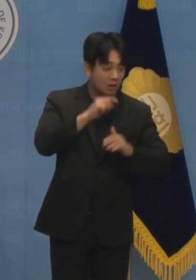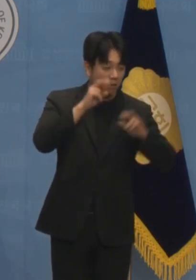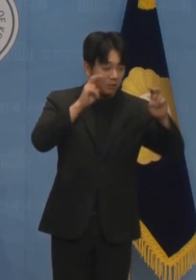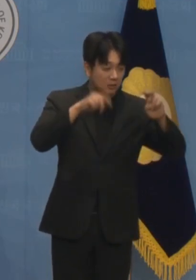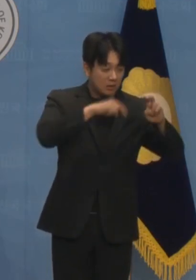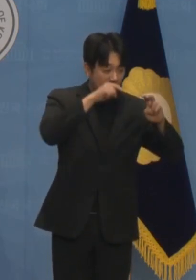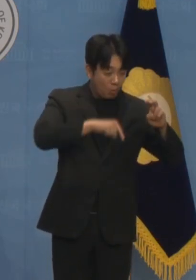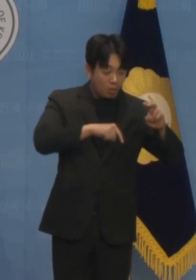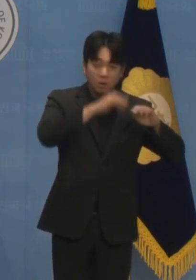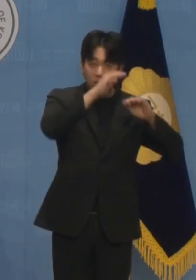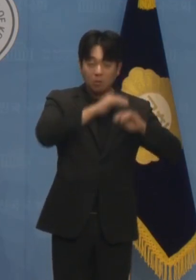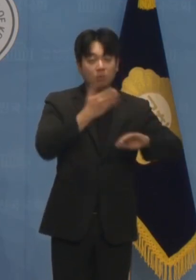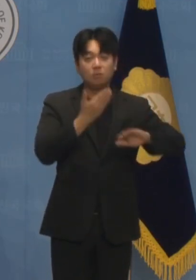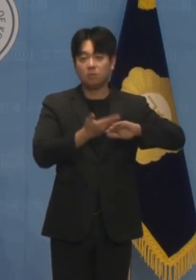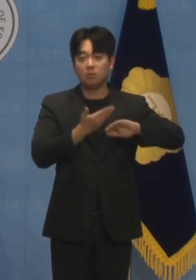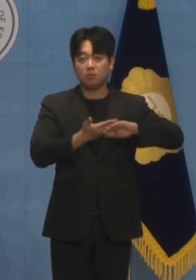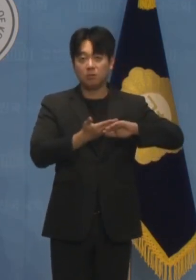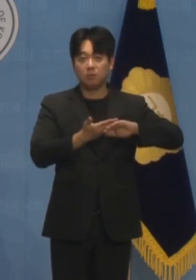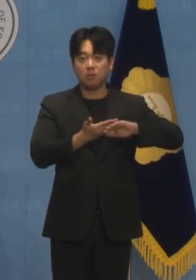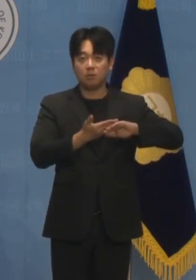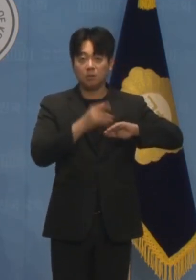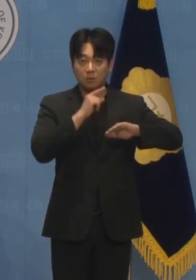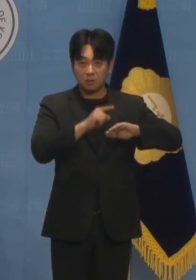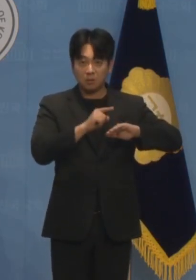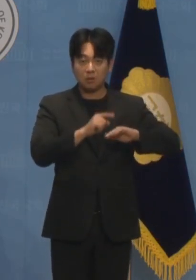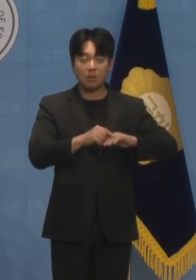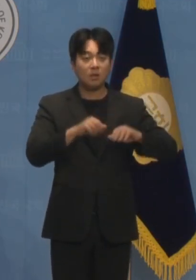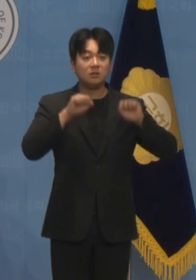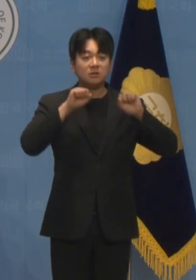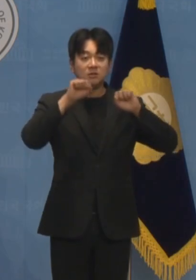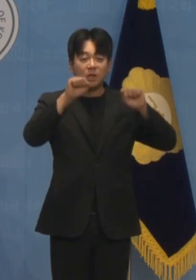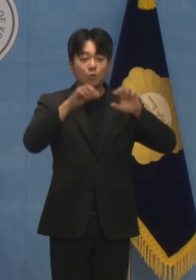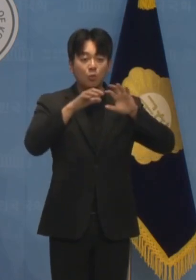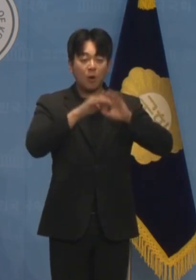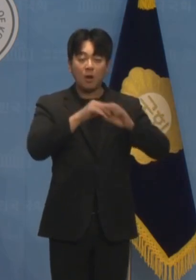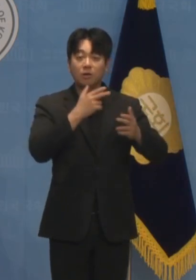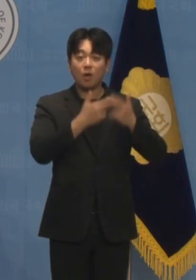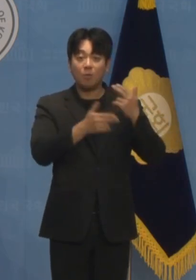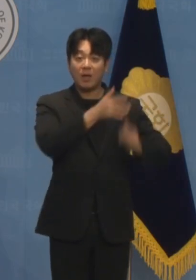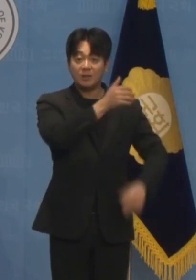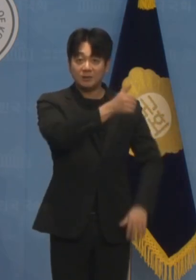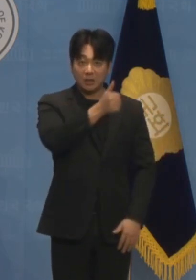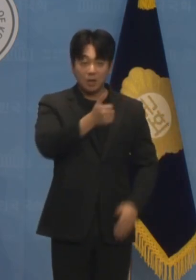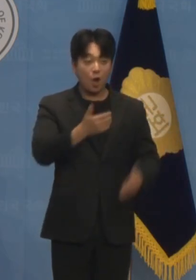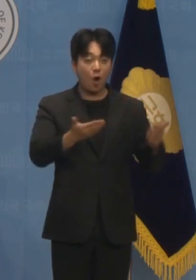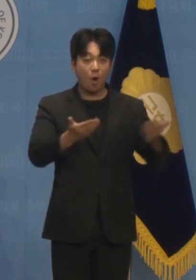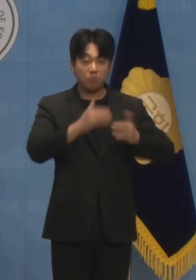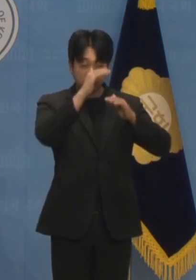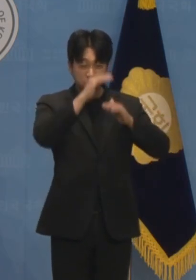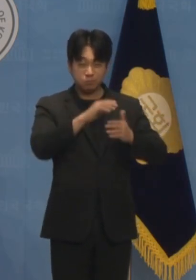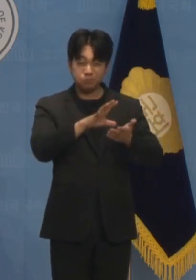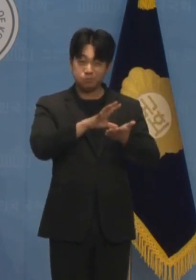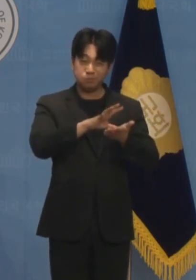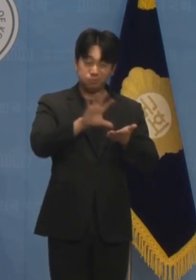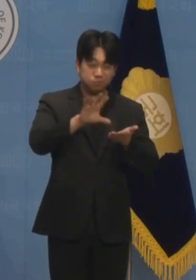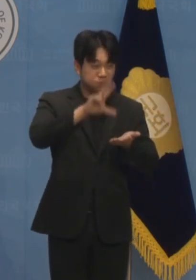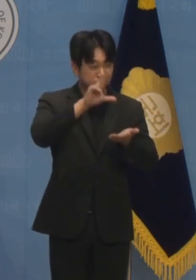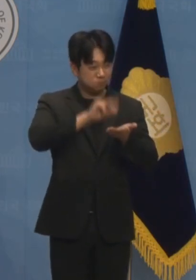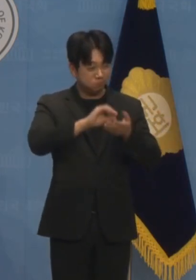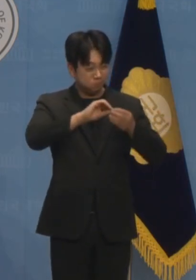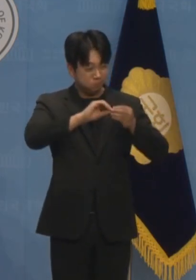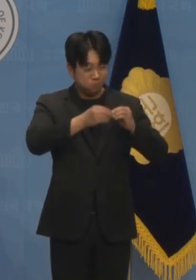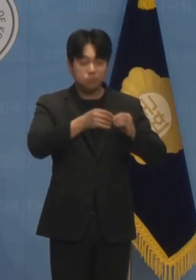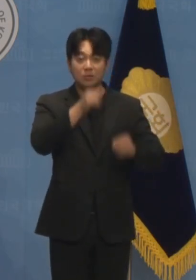컴퍼니였습니다. 얼마나 체육협회 회장들의 선출 및 운영이 주먹구구식인지 알 수 있는 대목입니다. 뿐만